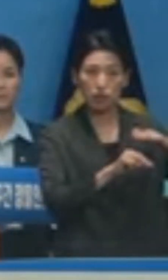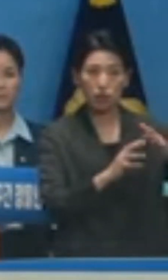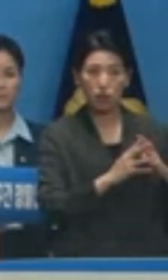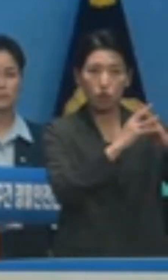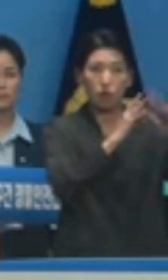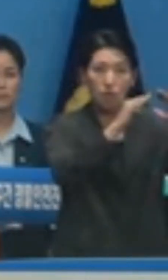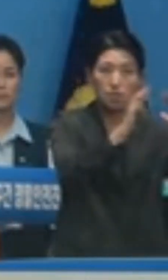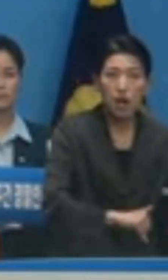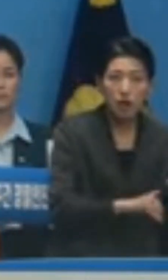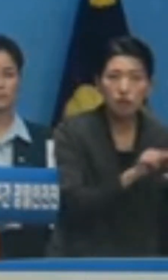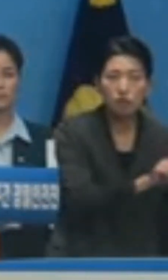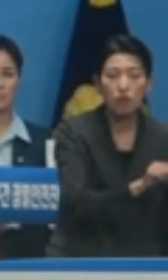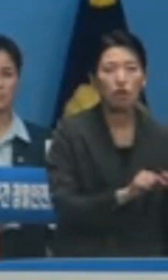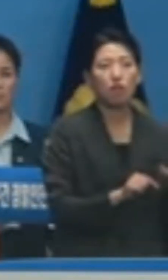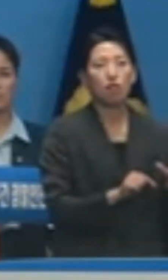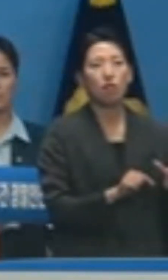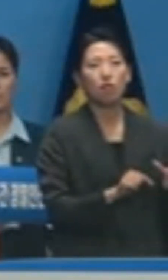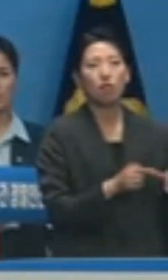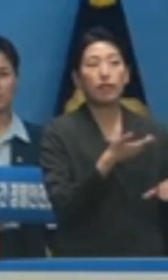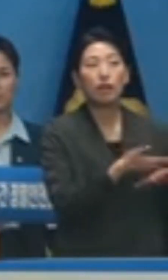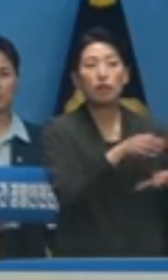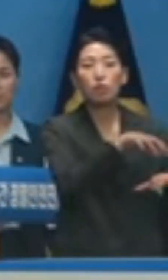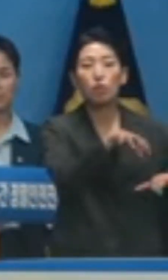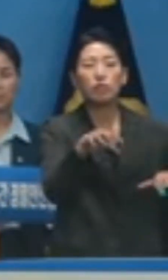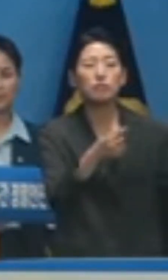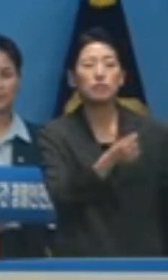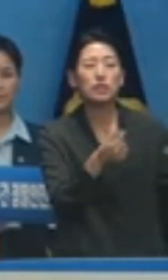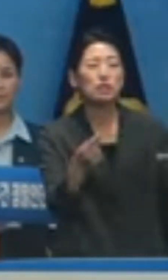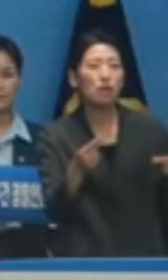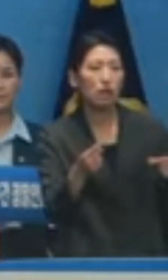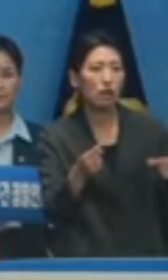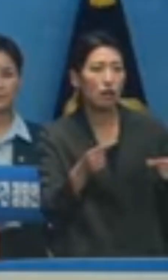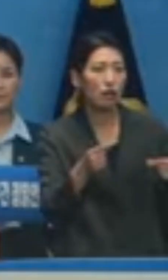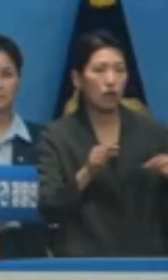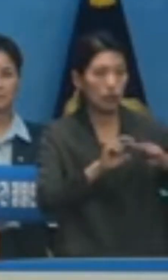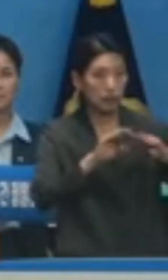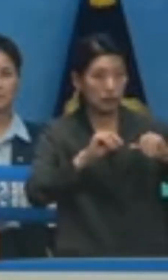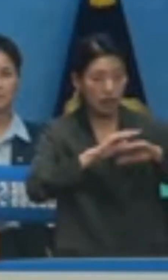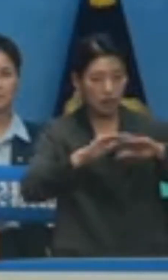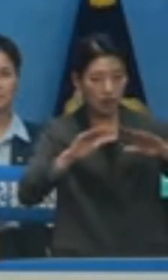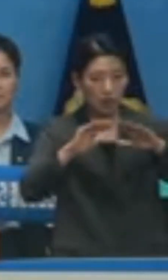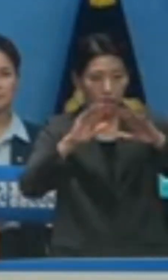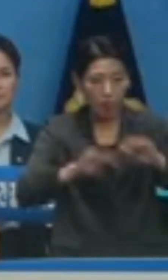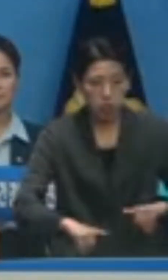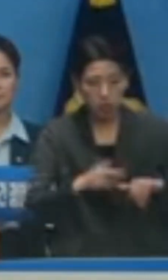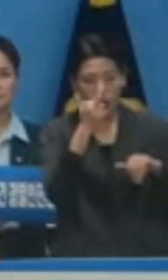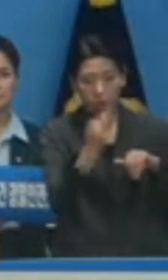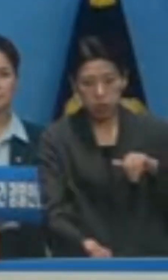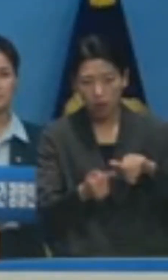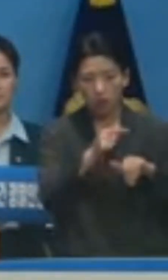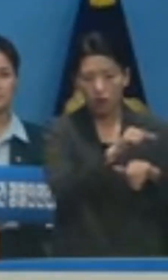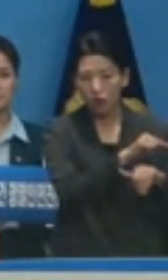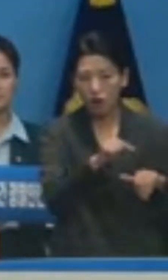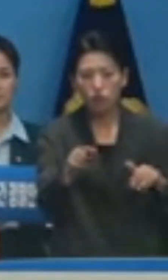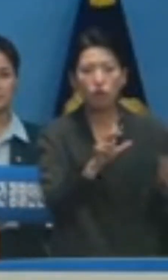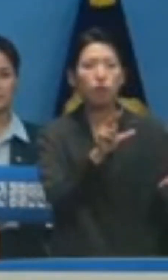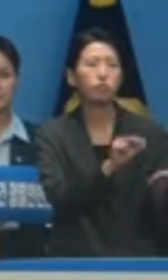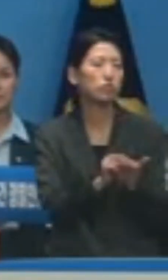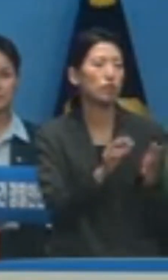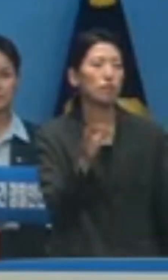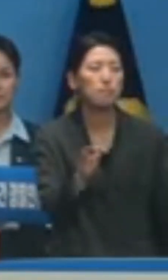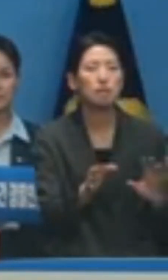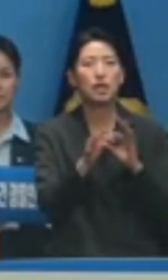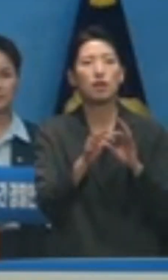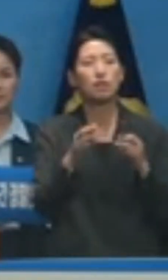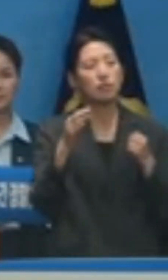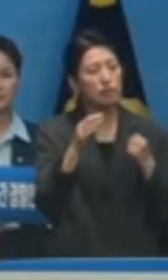대한민국 곳곳을 지속해서 위협하고 있는 각종 지하 사고에 대해 깊이 성찰하고 아울러 최선의